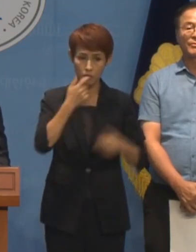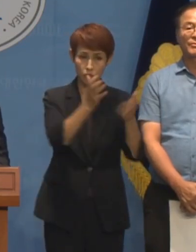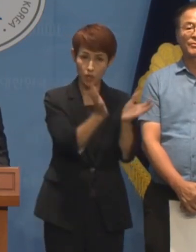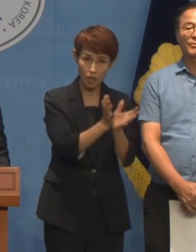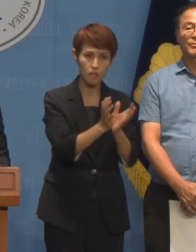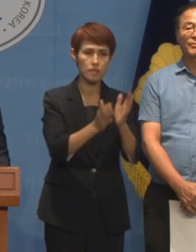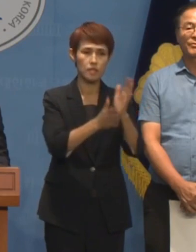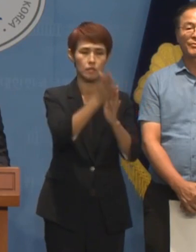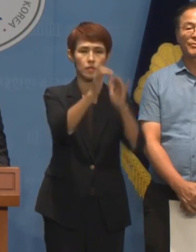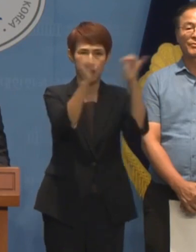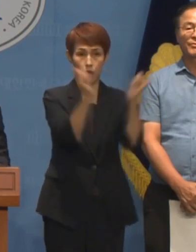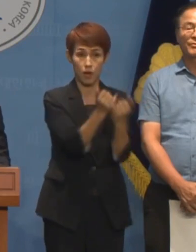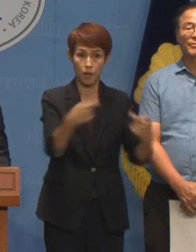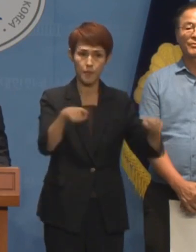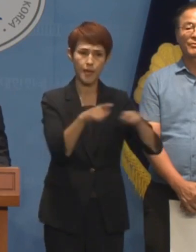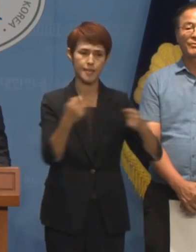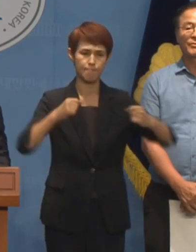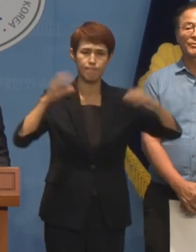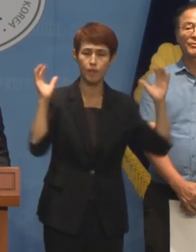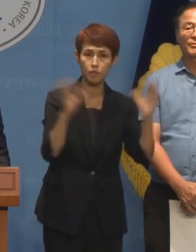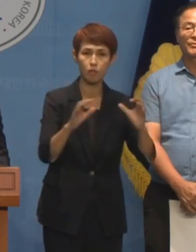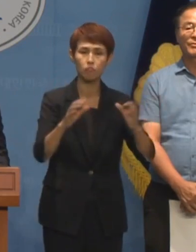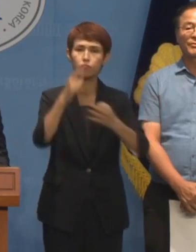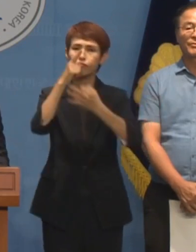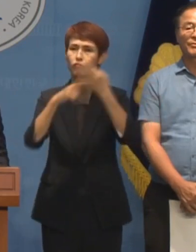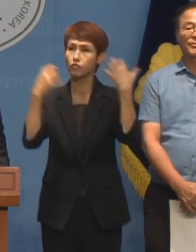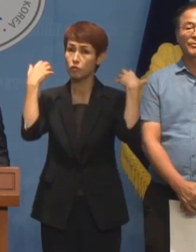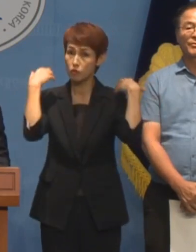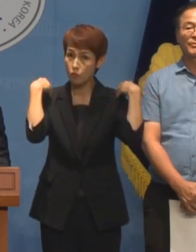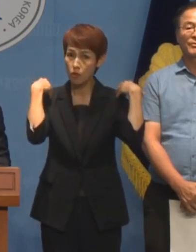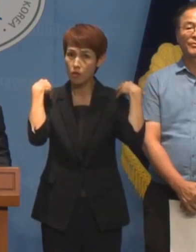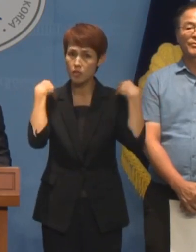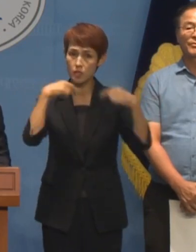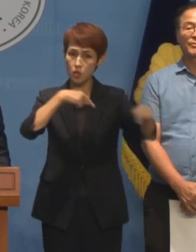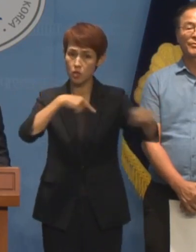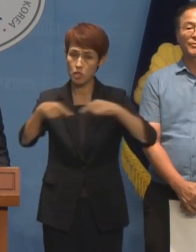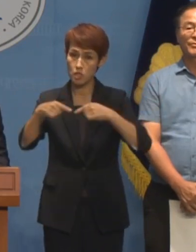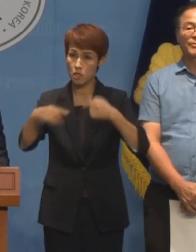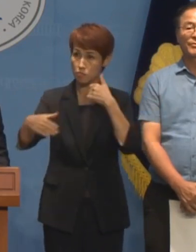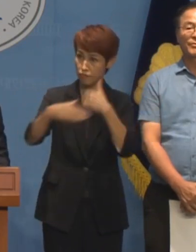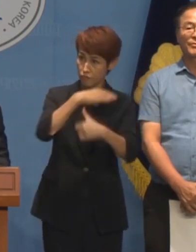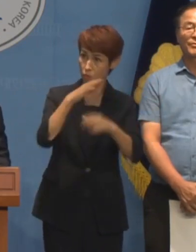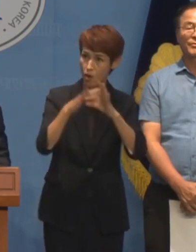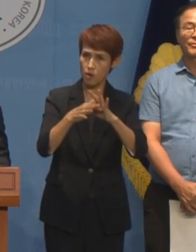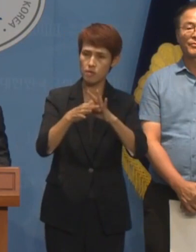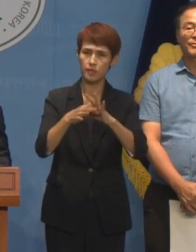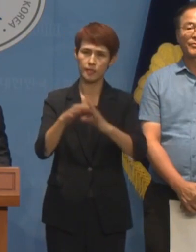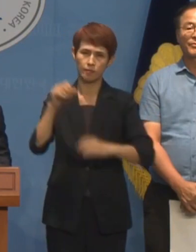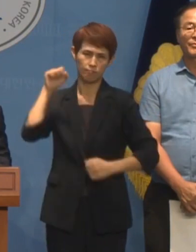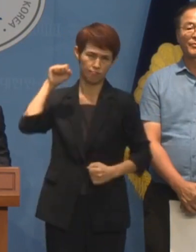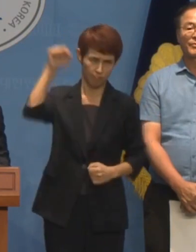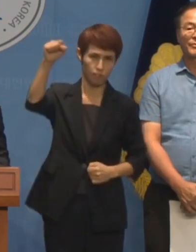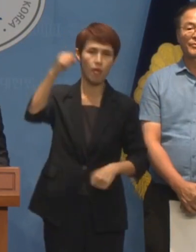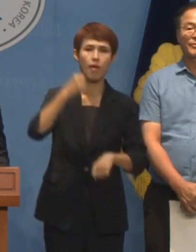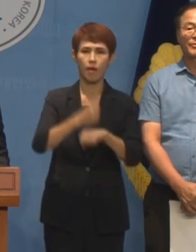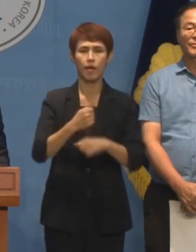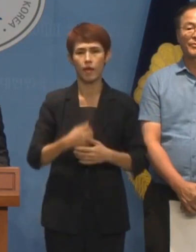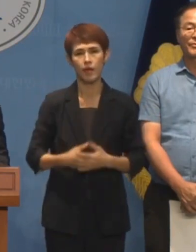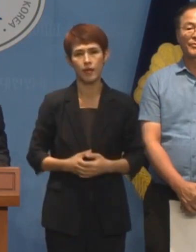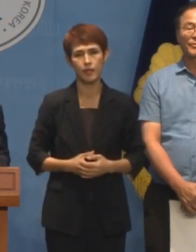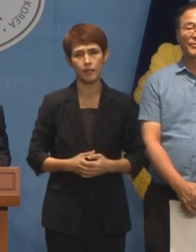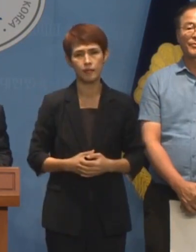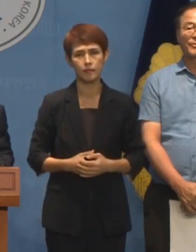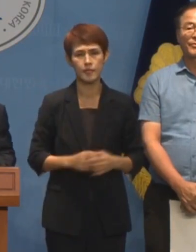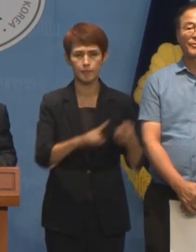함께 연대하며 윤석열 정권의 정치 탄압에 대해 끝까지 투쟁하며 이에 대한 책임을 물을 것입니다.